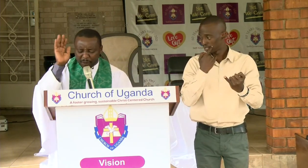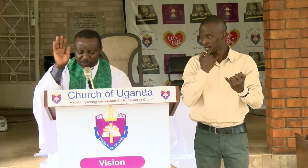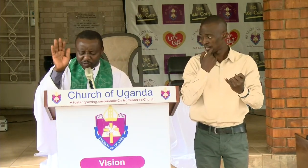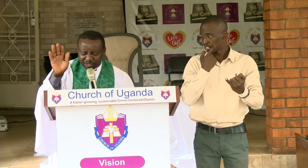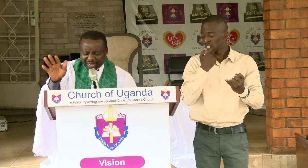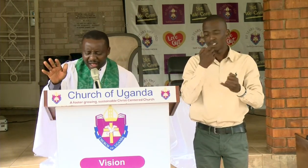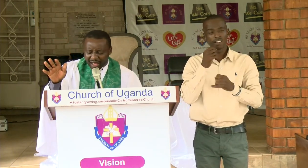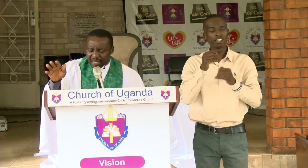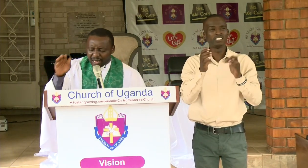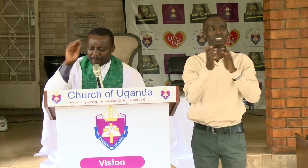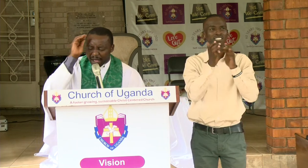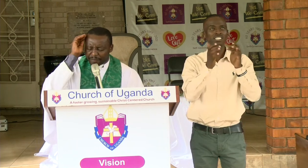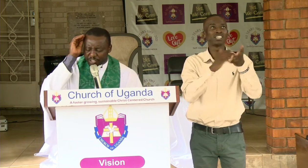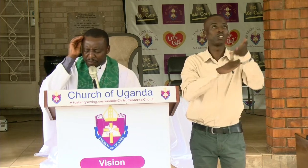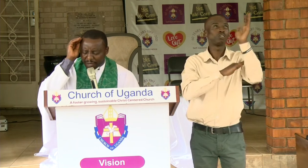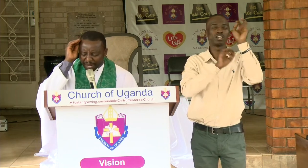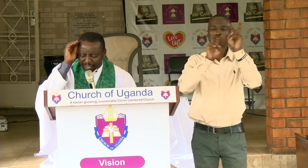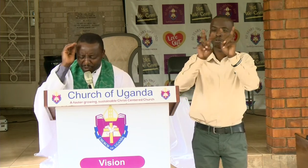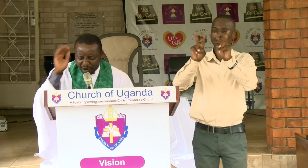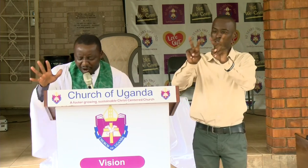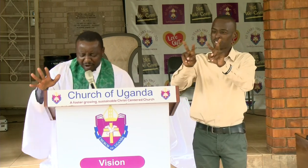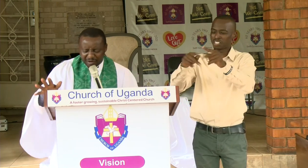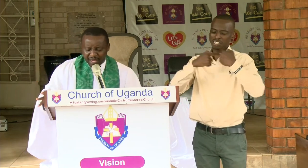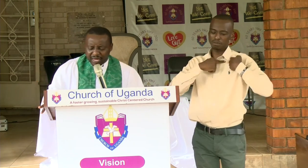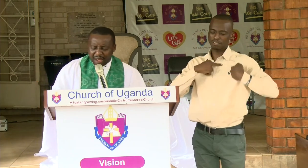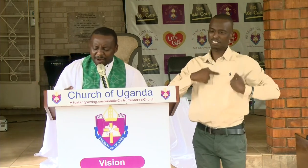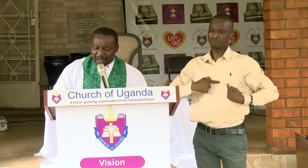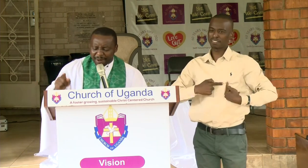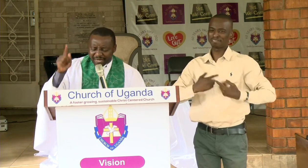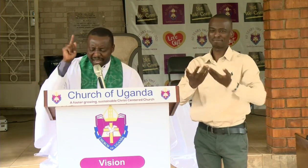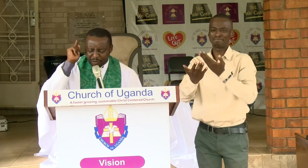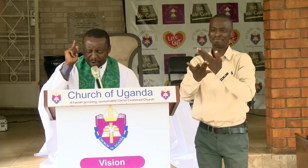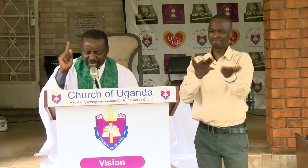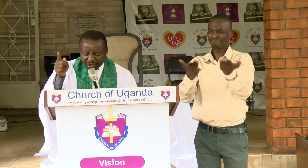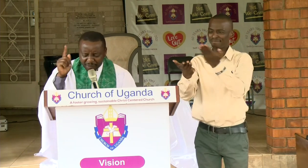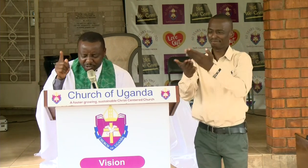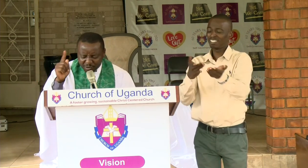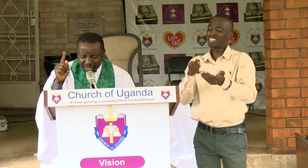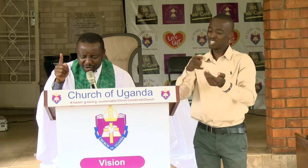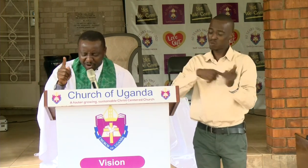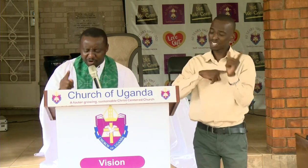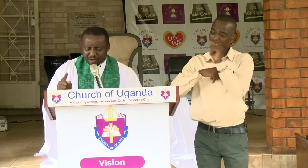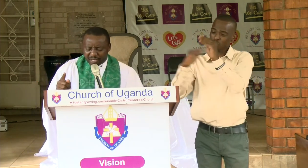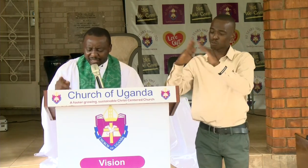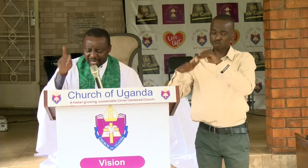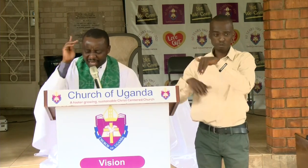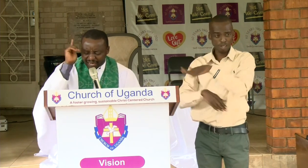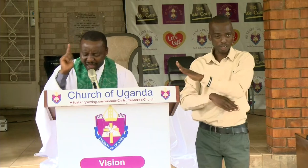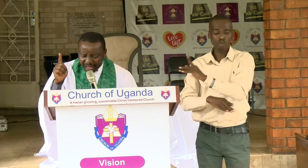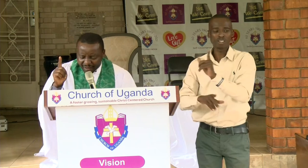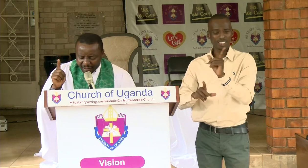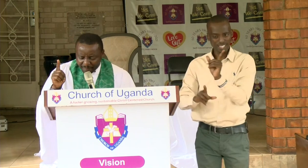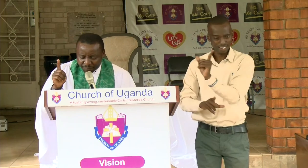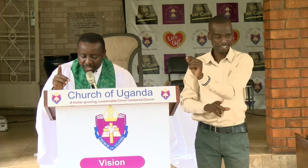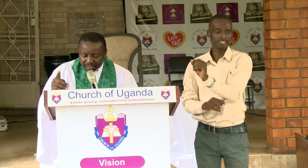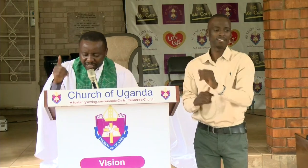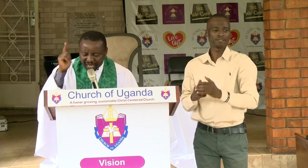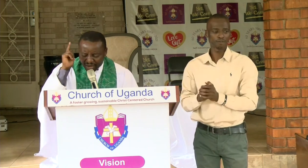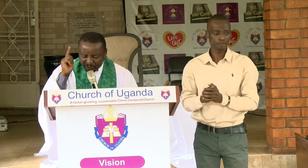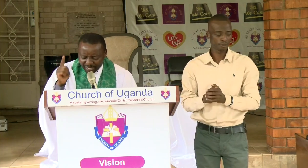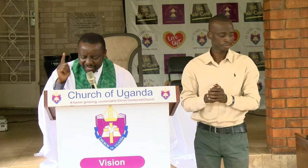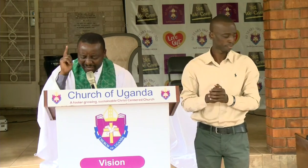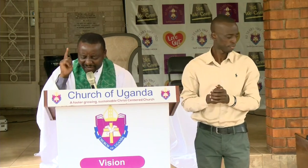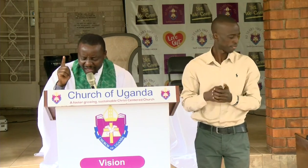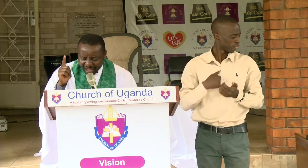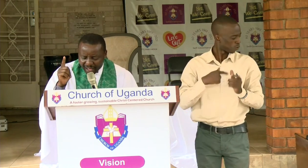agenda okubatunuulira nga bambi si bye baliko n'amugamba naye gwe ddayo mu nnyumba yo genda nti